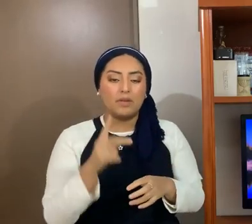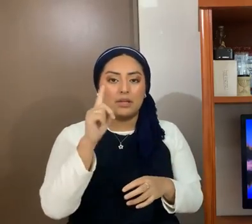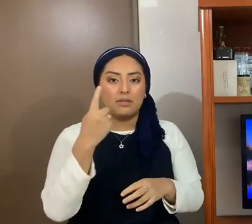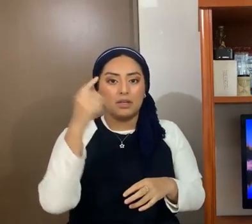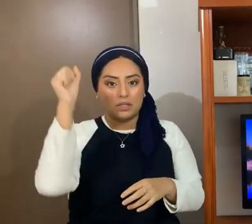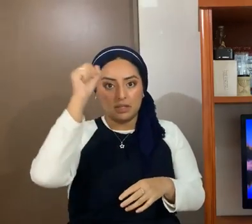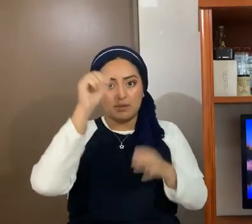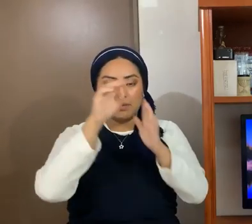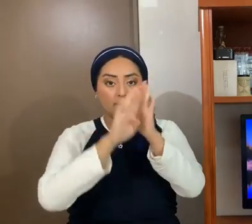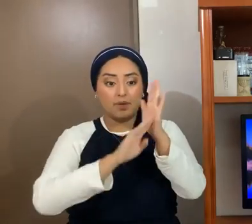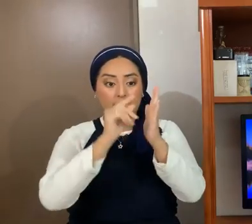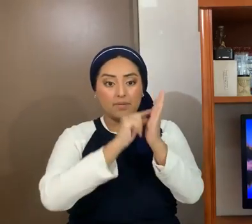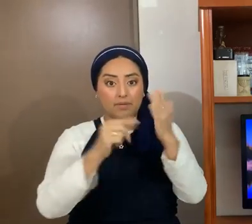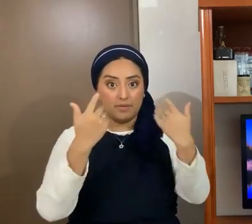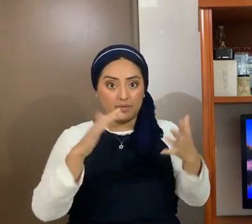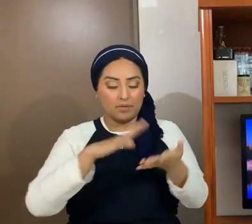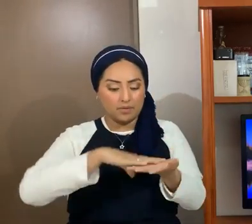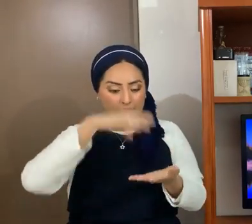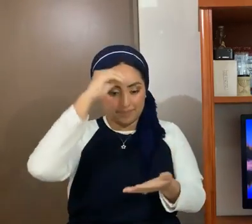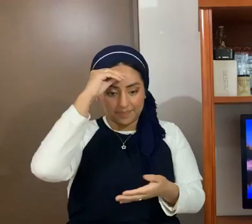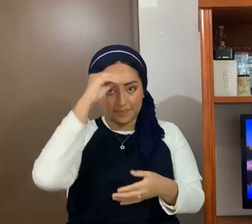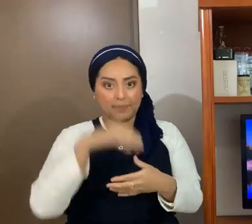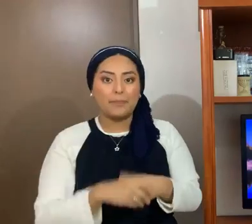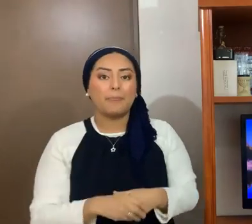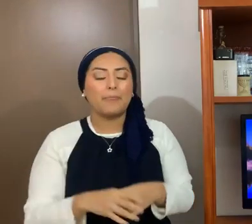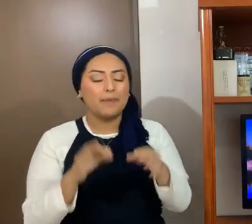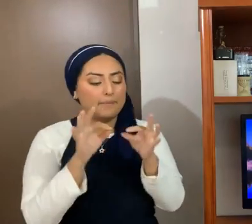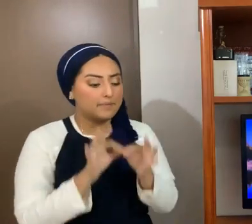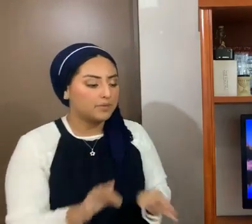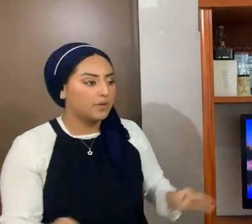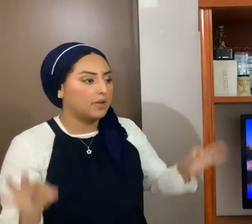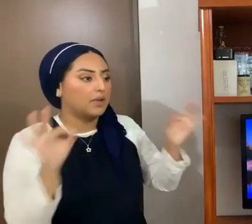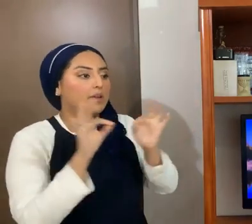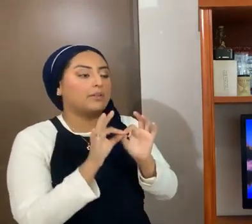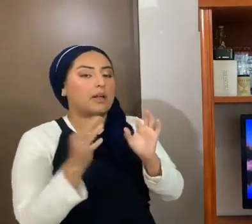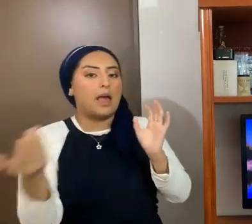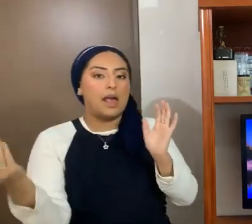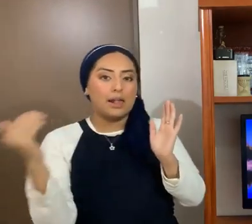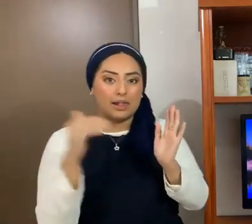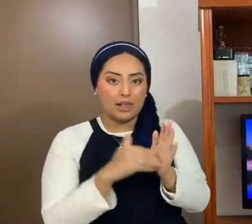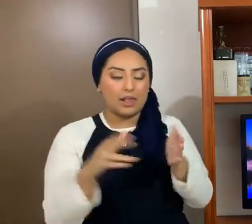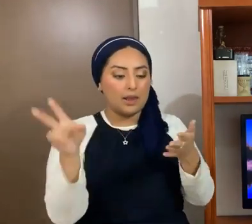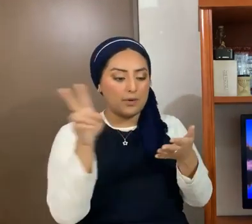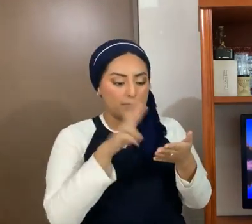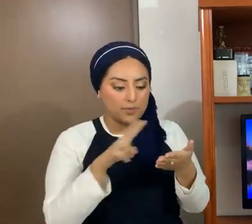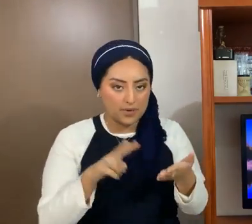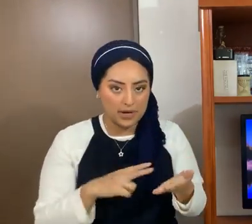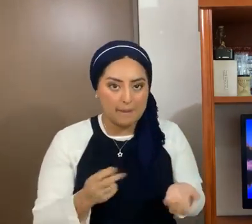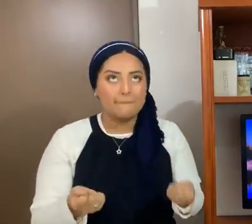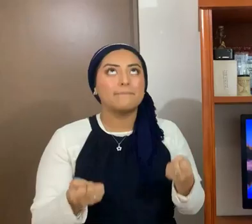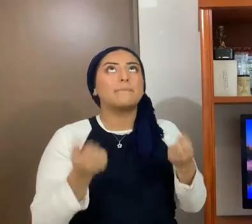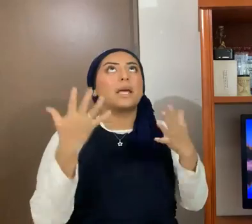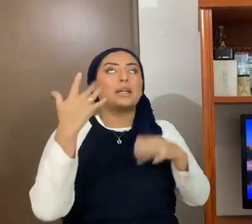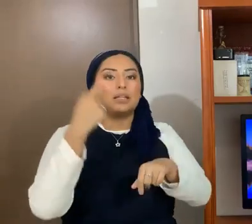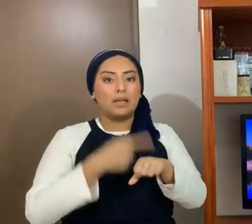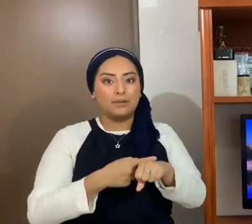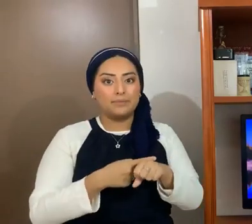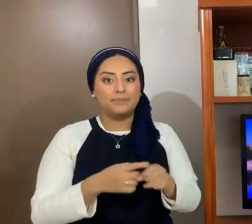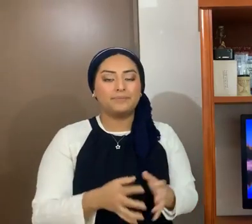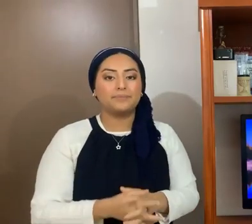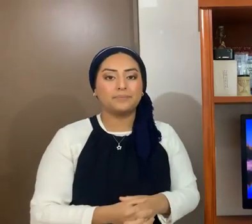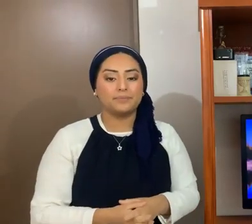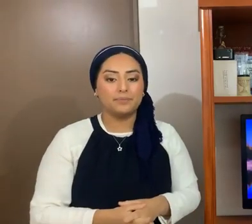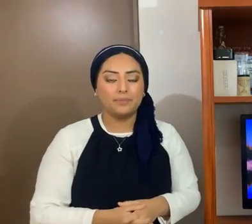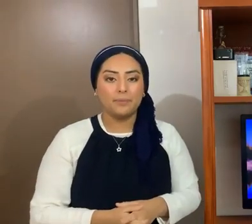Samuel, esta cita ya la hemos estudiado, pero vale la pena que la volvamos a leer muchas veces, yo diría hasta